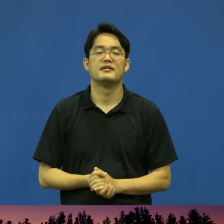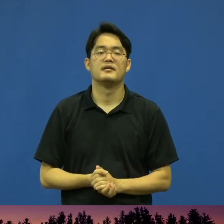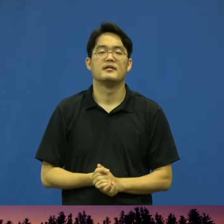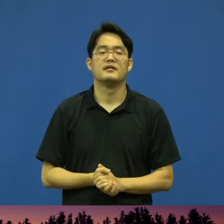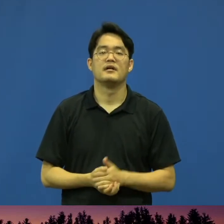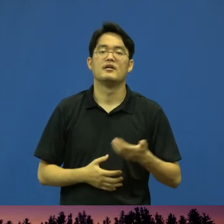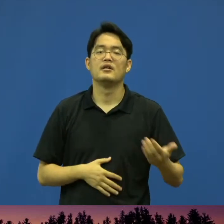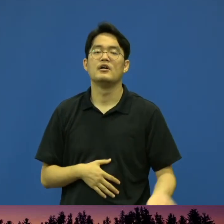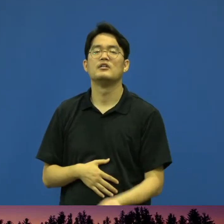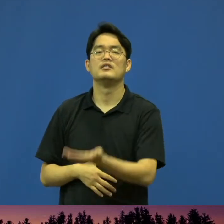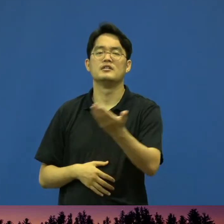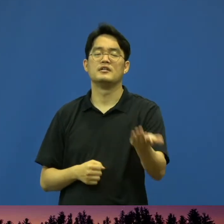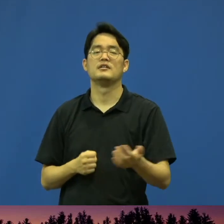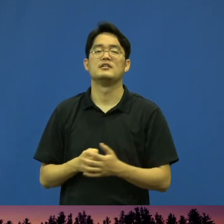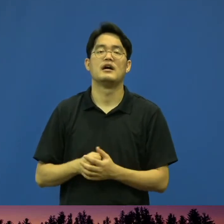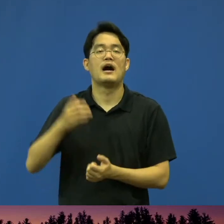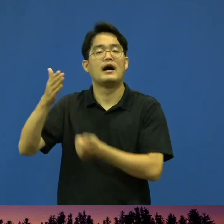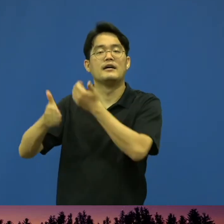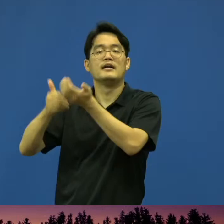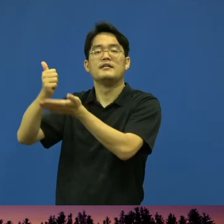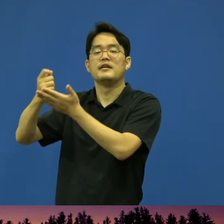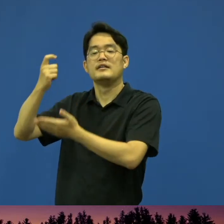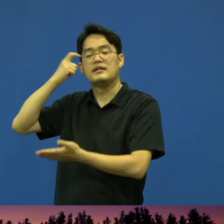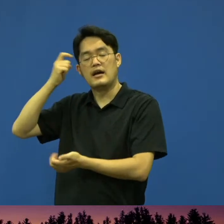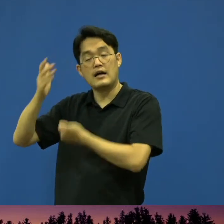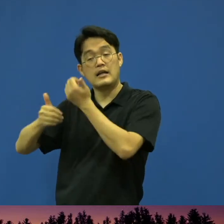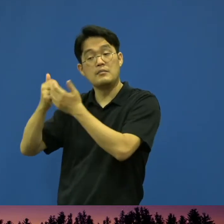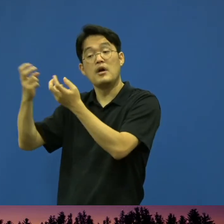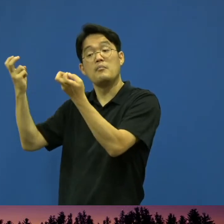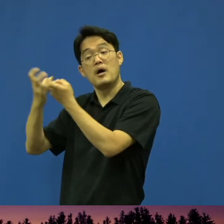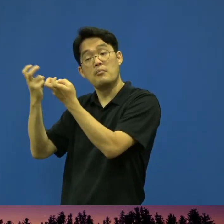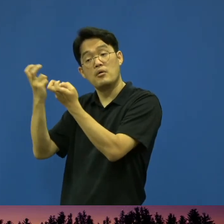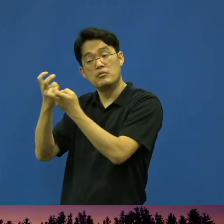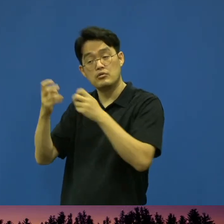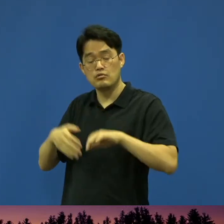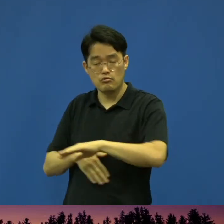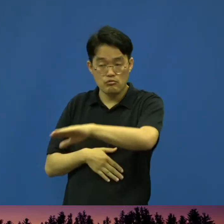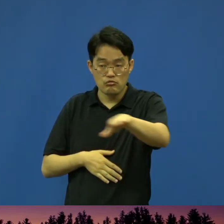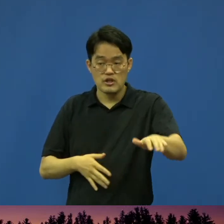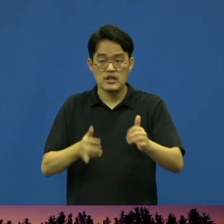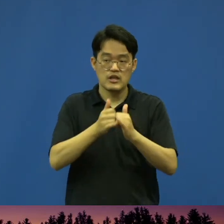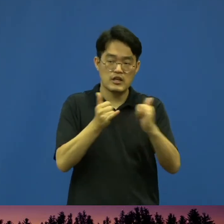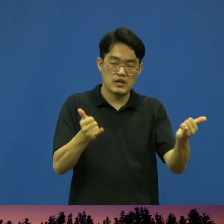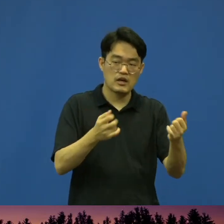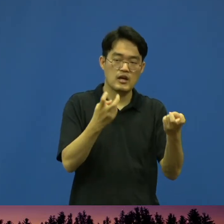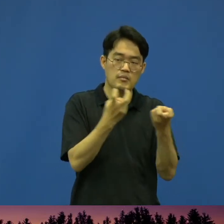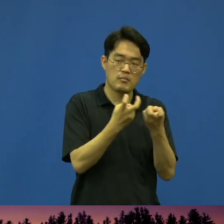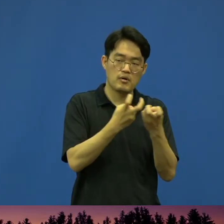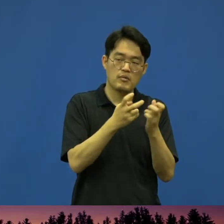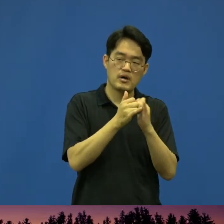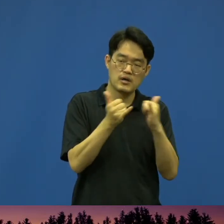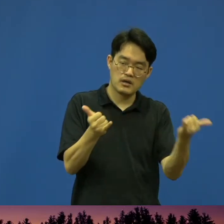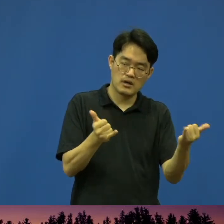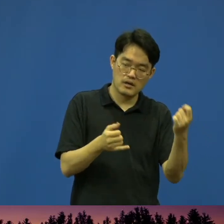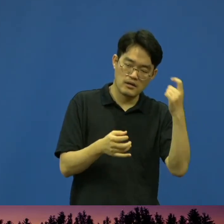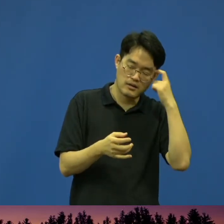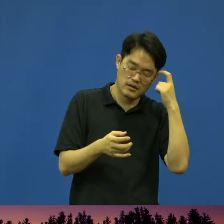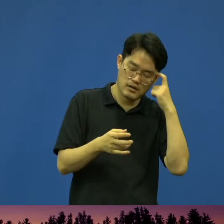동역자 여러분, 하나님의 생각과 하나님의 이 방법은 타락한 인간의 방법과 비교할 수 없다는 것을